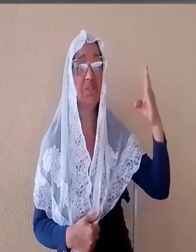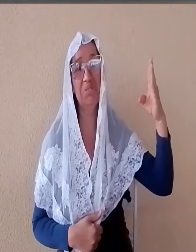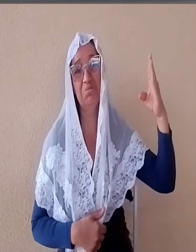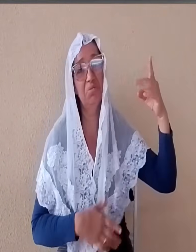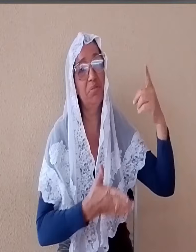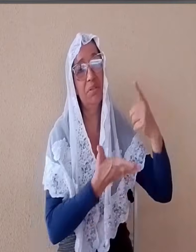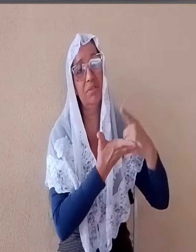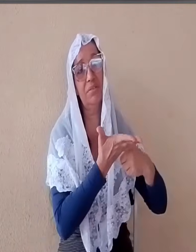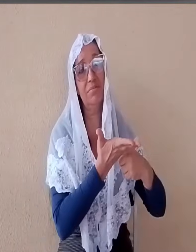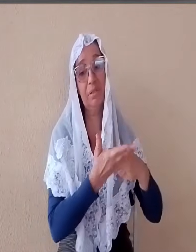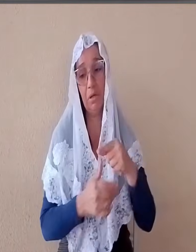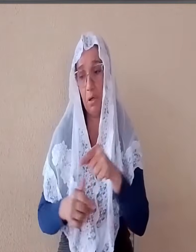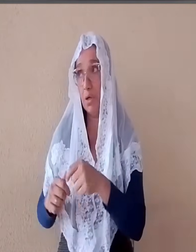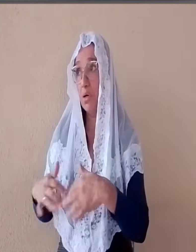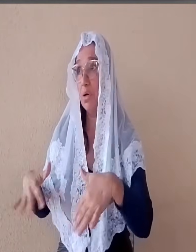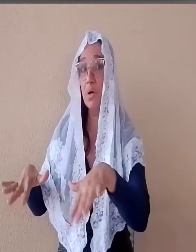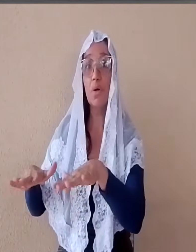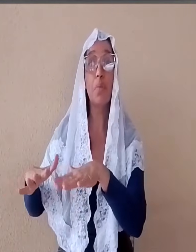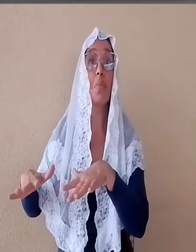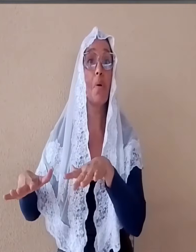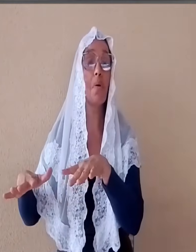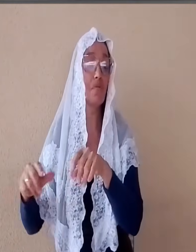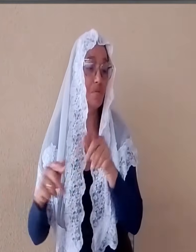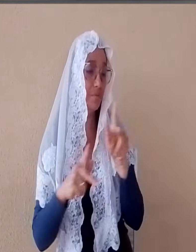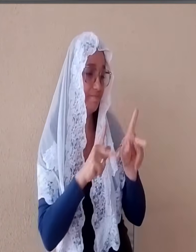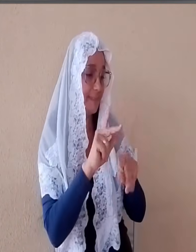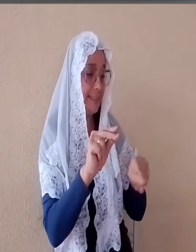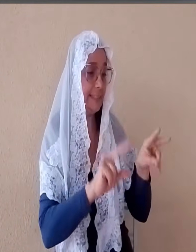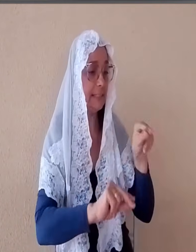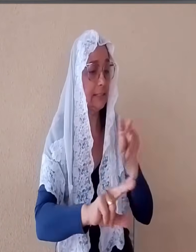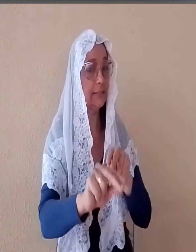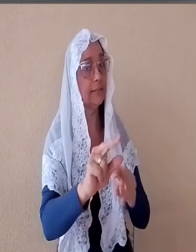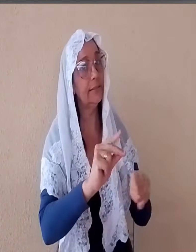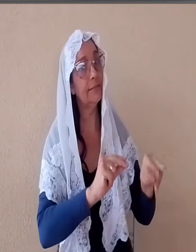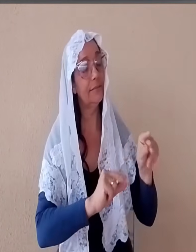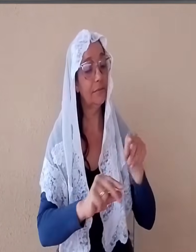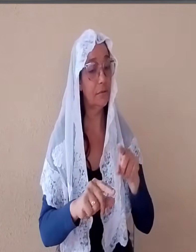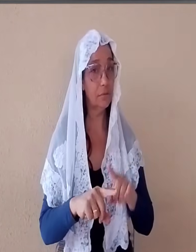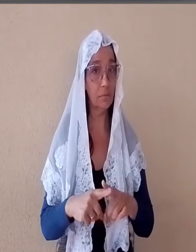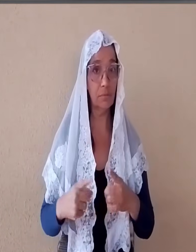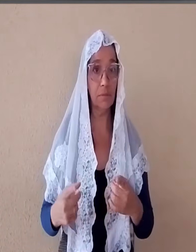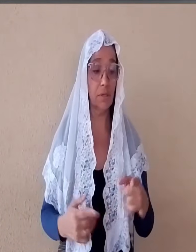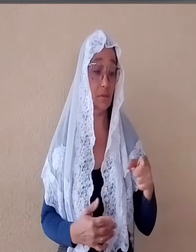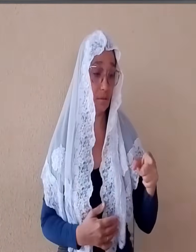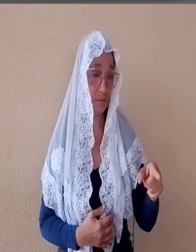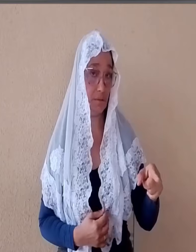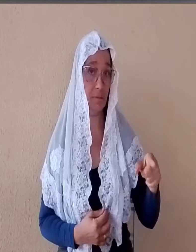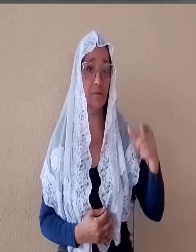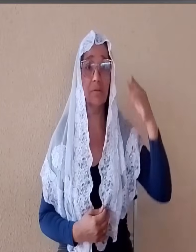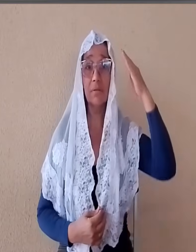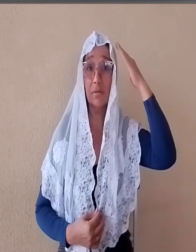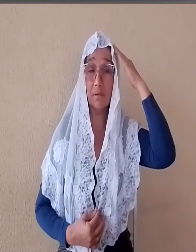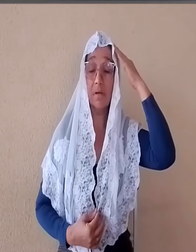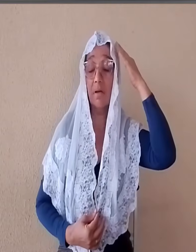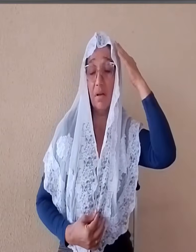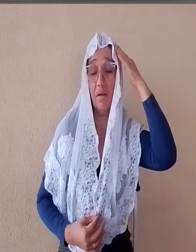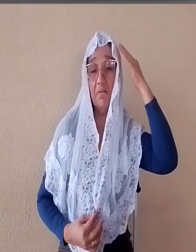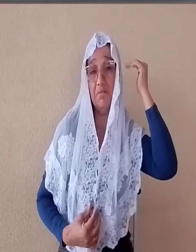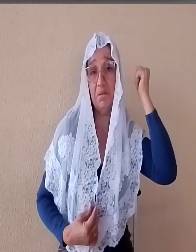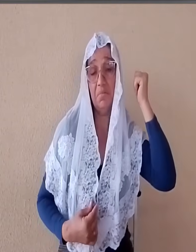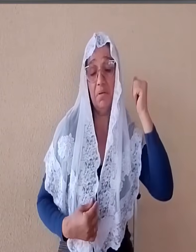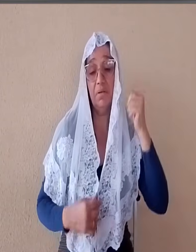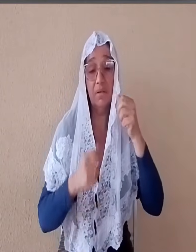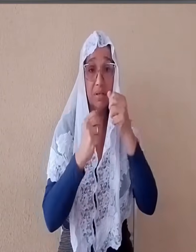mas Josué sabia. Ele podia muito bem buscar de Deus. Mas, às vezes chega